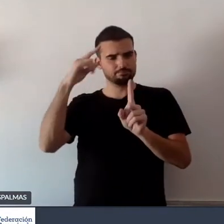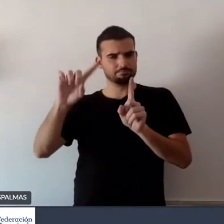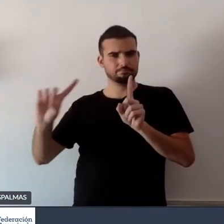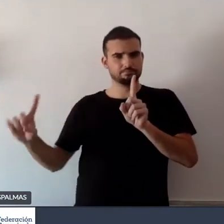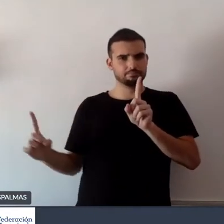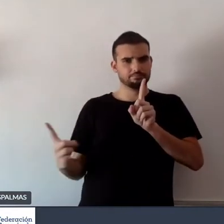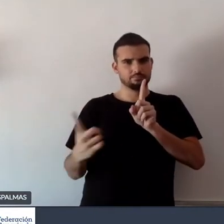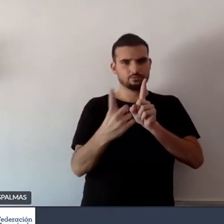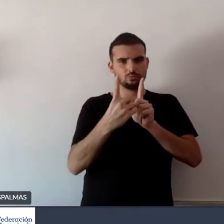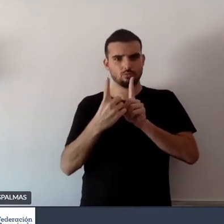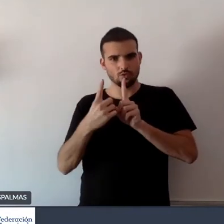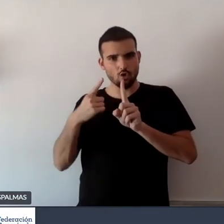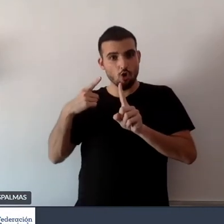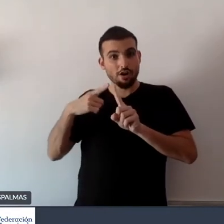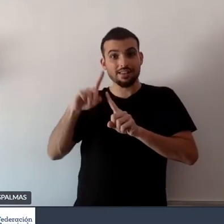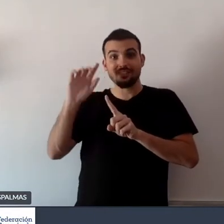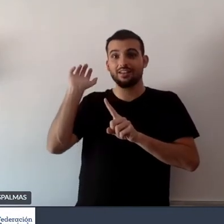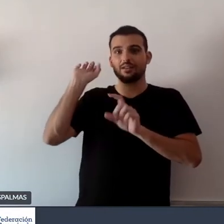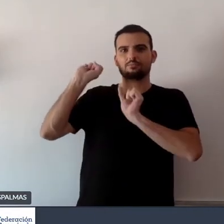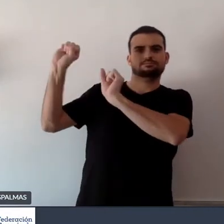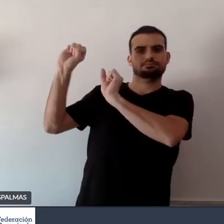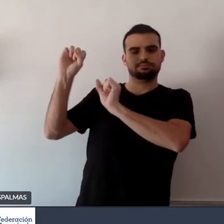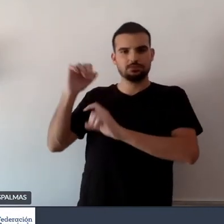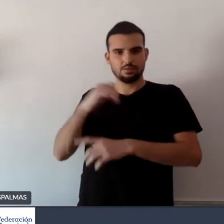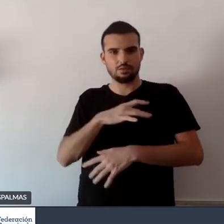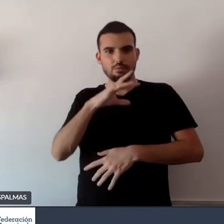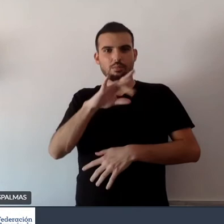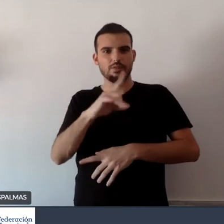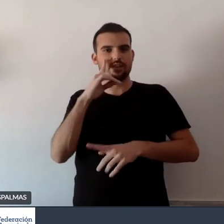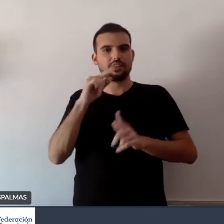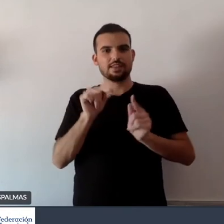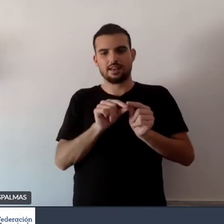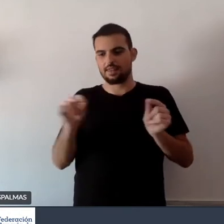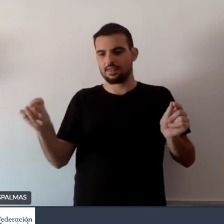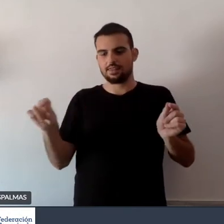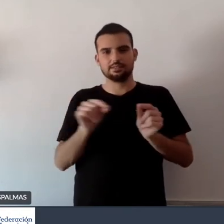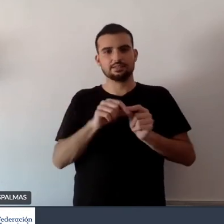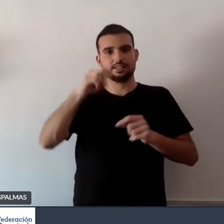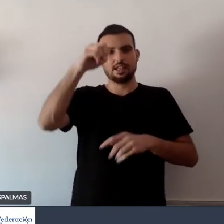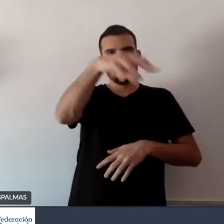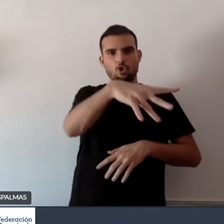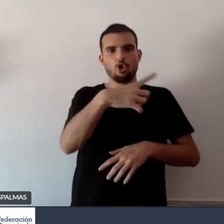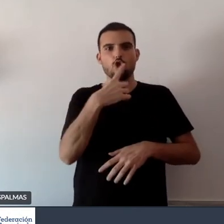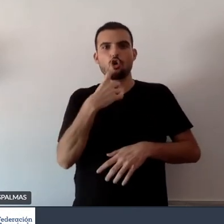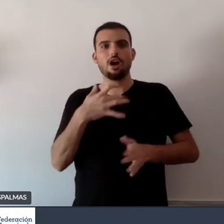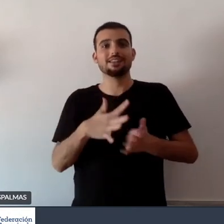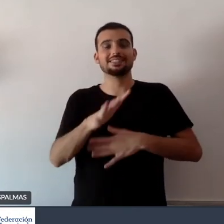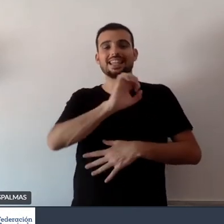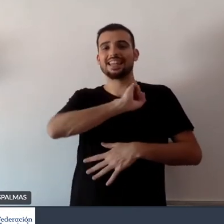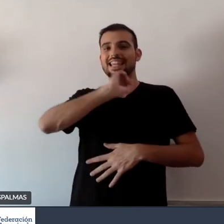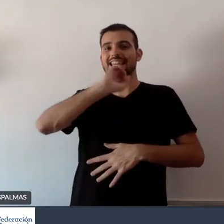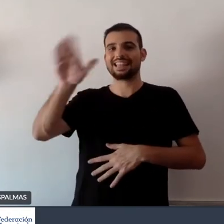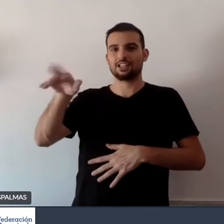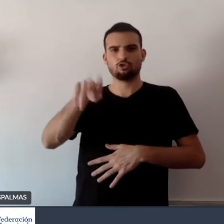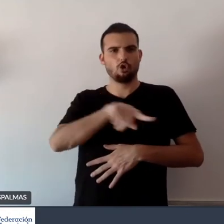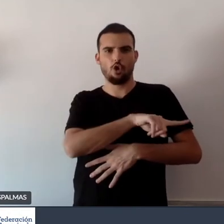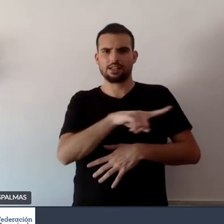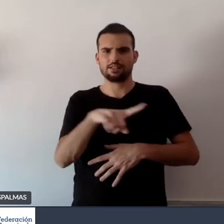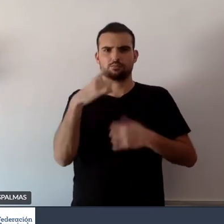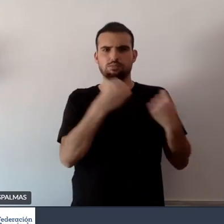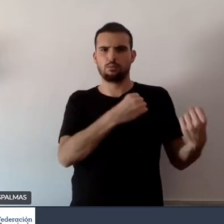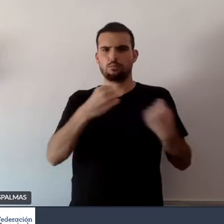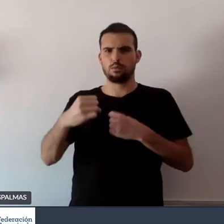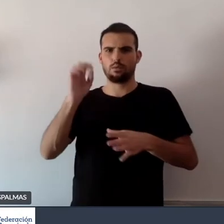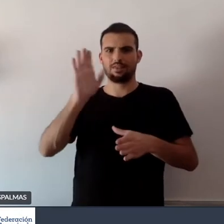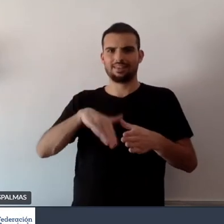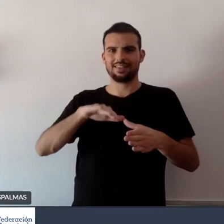ayuda de Sermanini y cómo lee la distancia que hay con este jugador. Este jugador no es jugador de tiro o no es su mejor característica, con lo cual